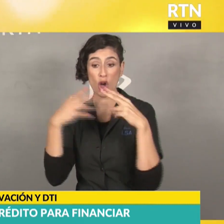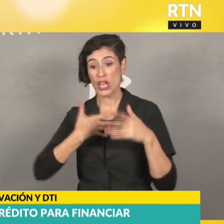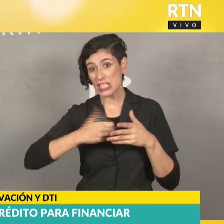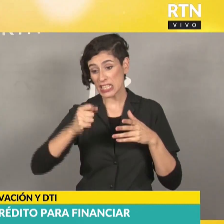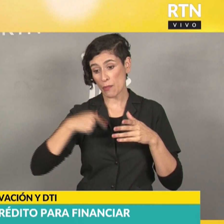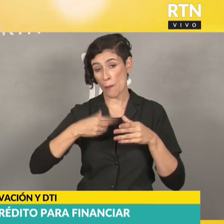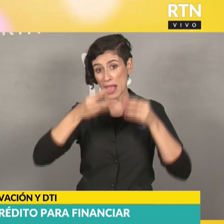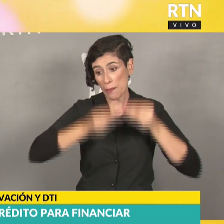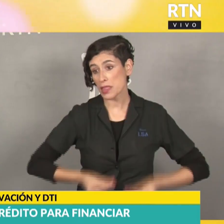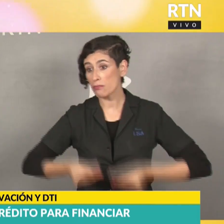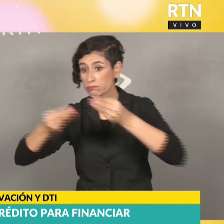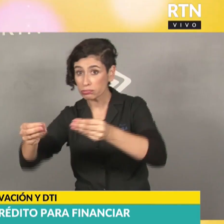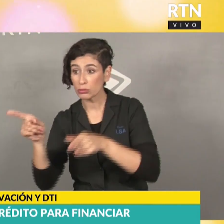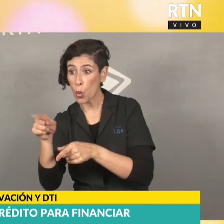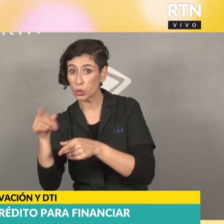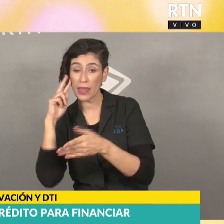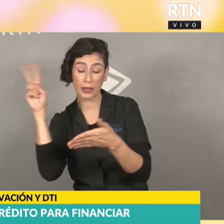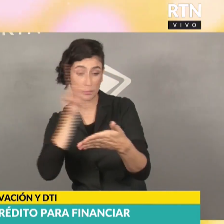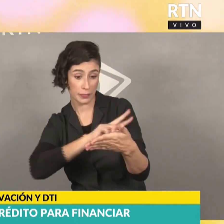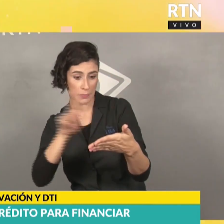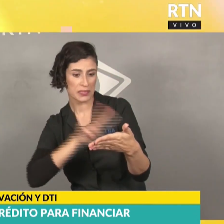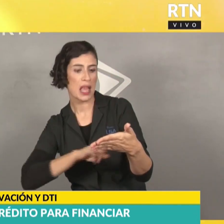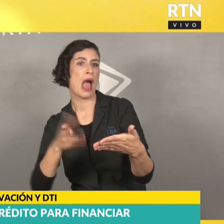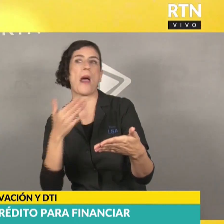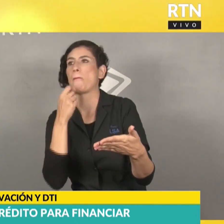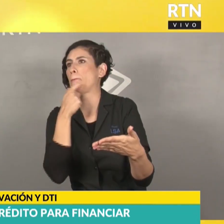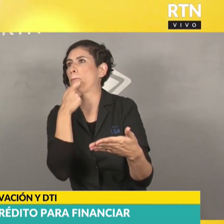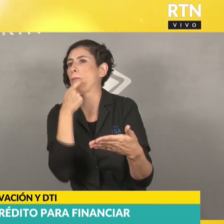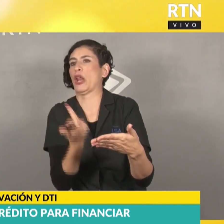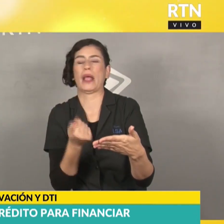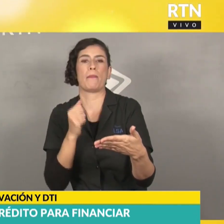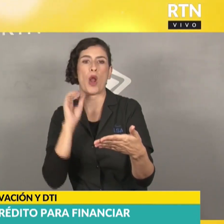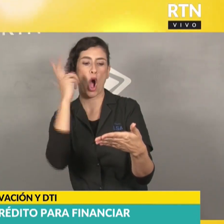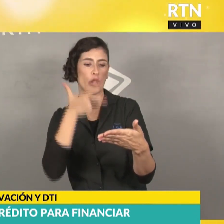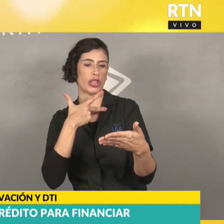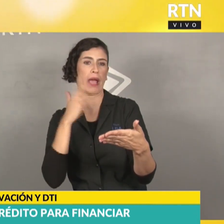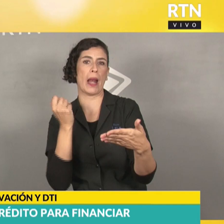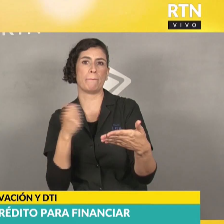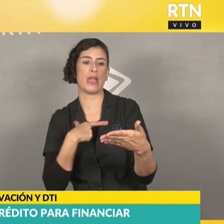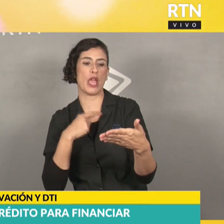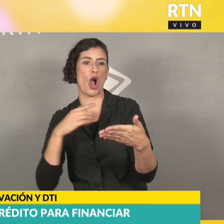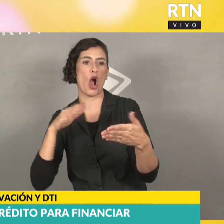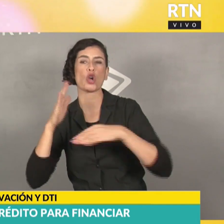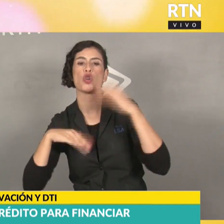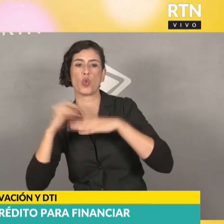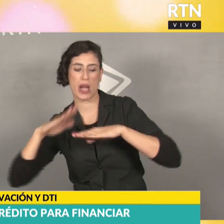Exacto. Puede ser que... preparar mi hotel o mi hospedaje con una